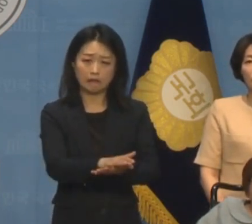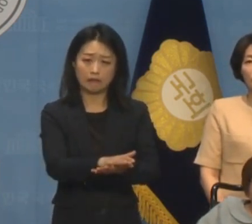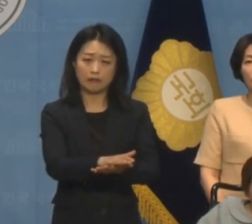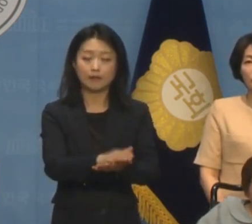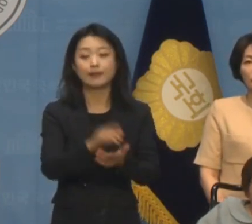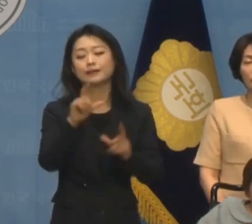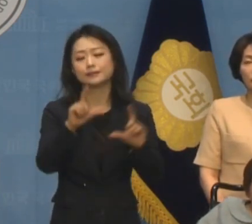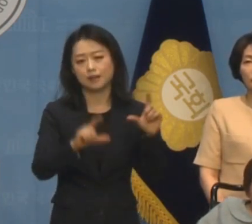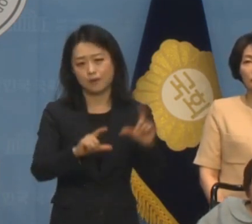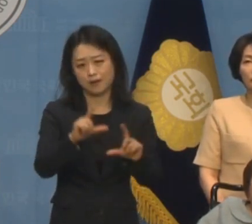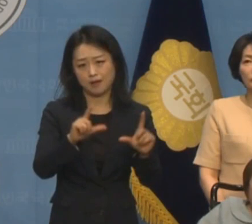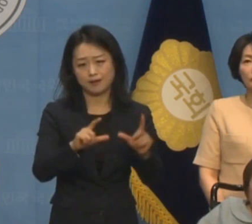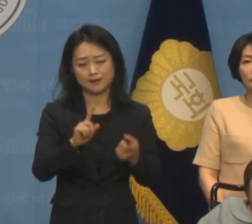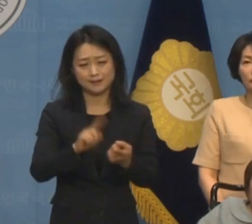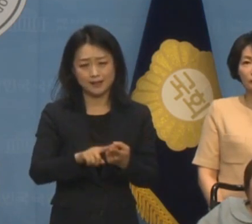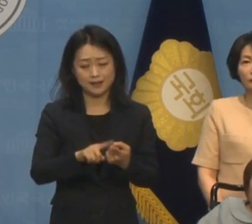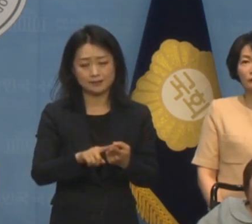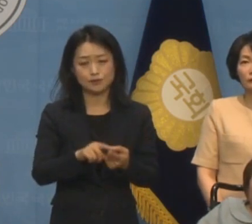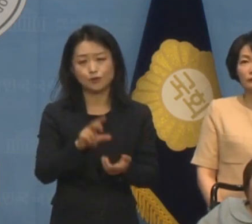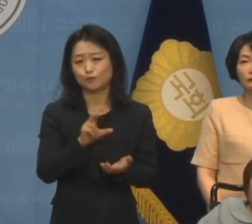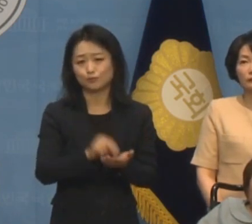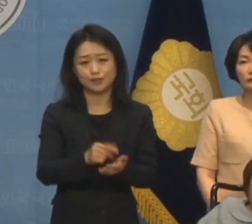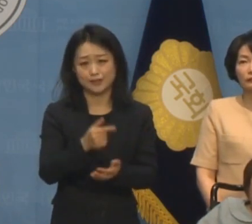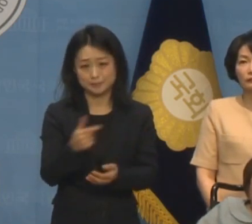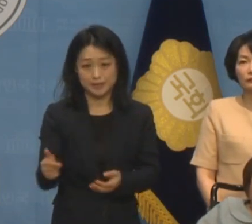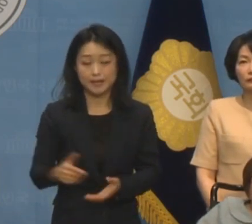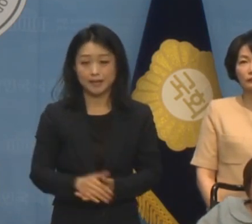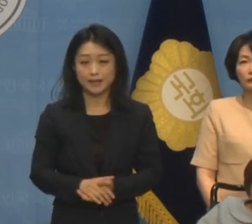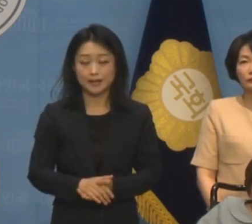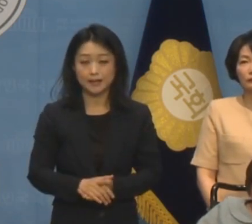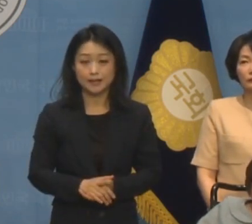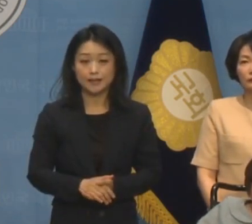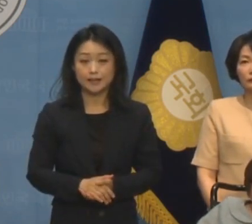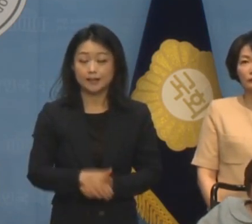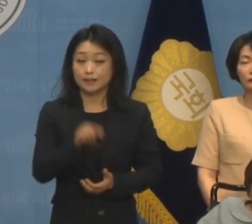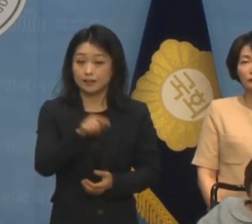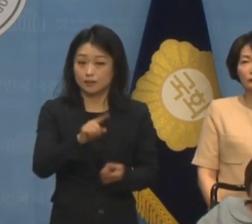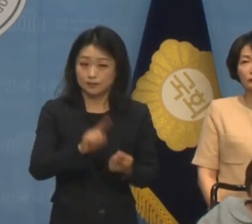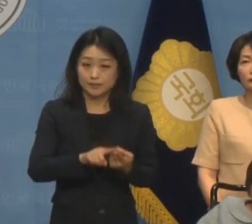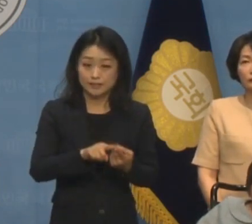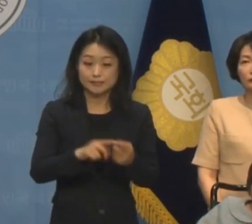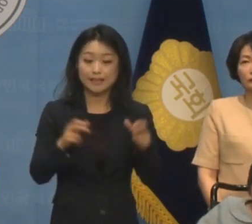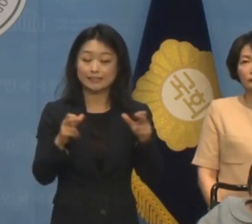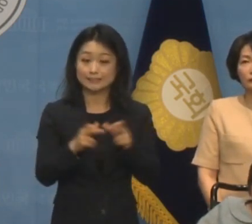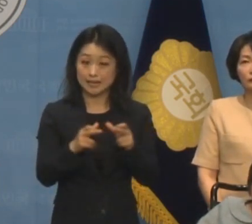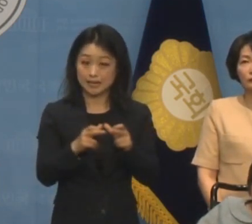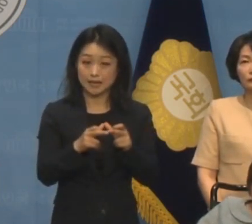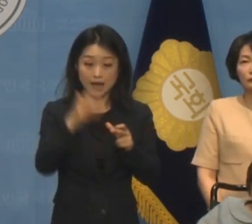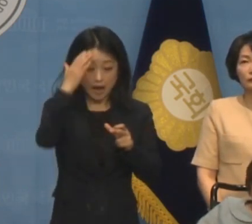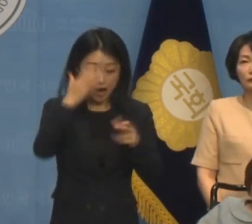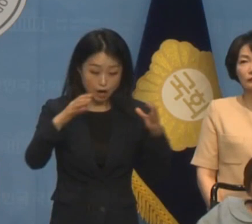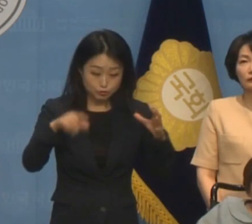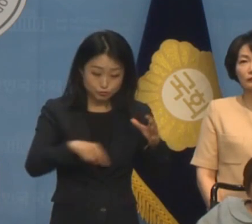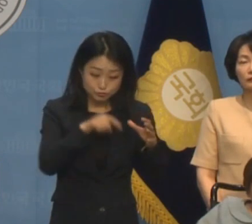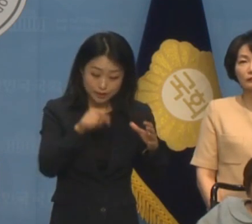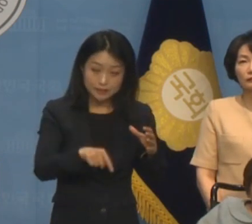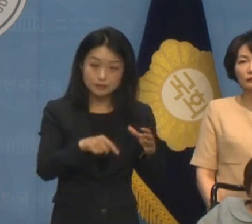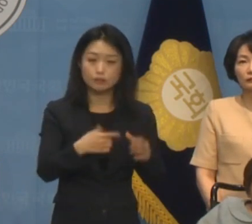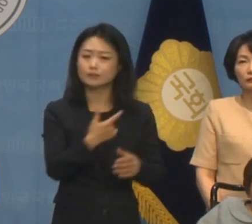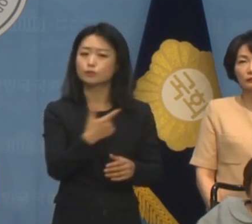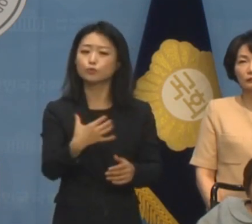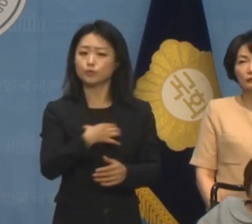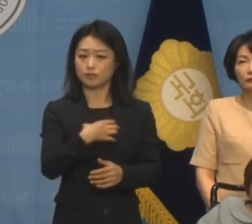이러한 현실에 닿아 있습니다. 이러한 현실은 우리 한국에서만이